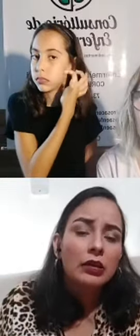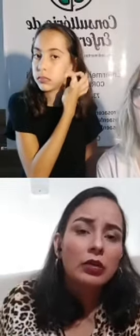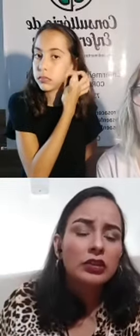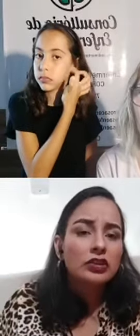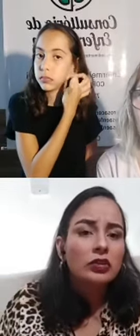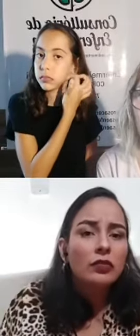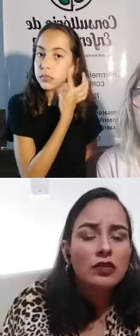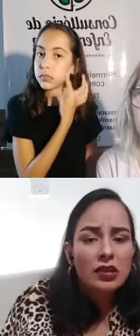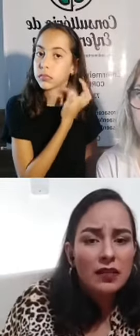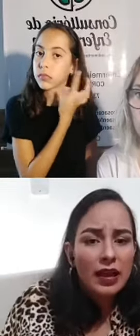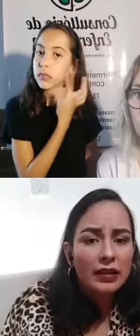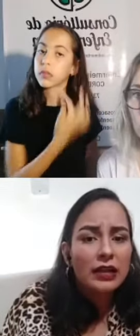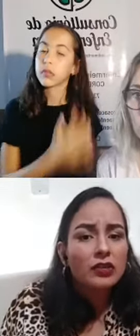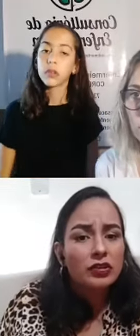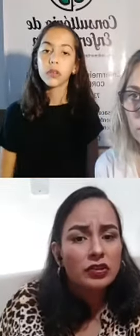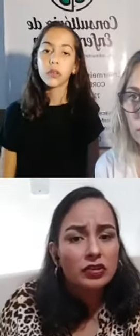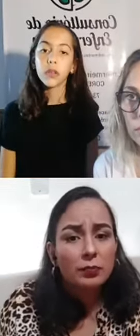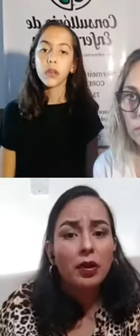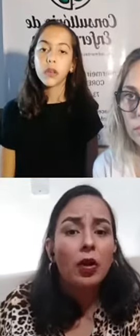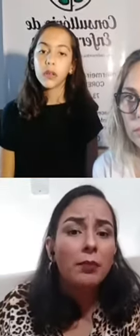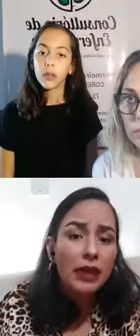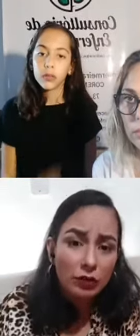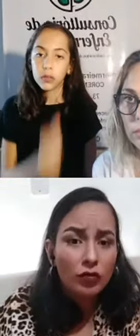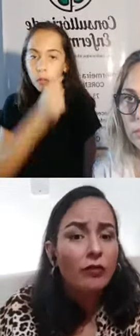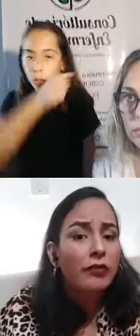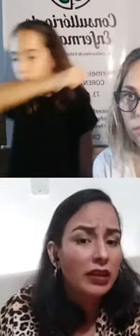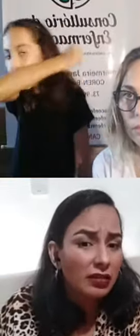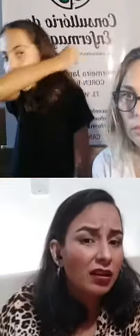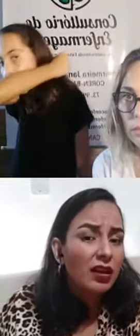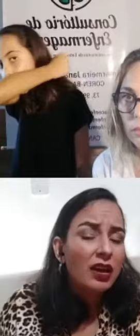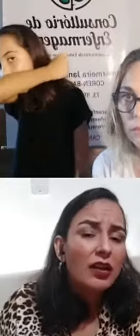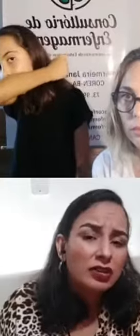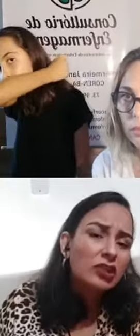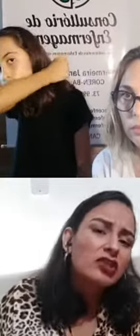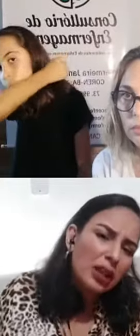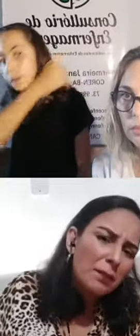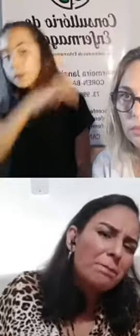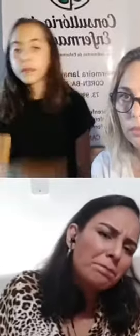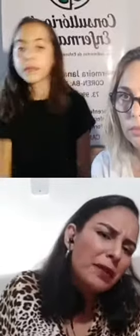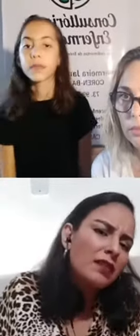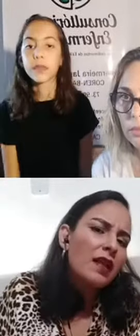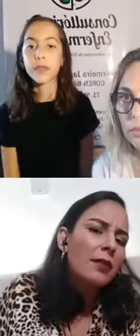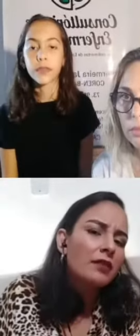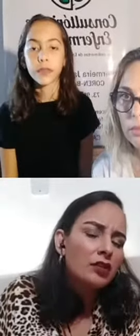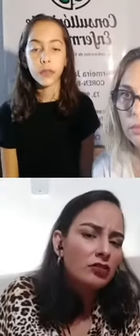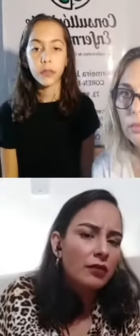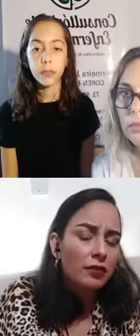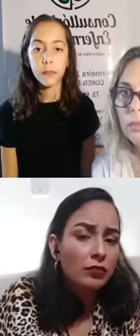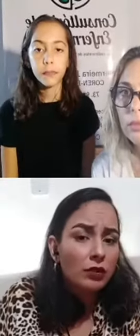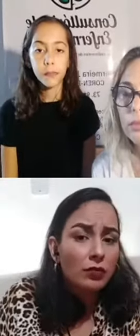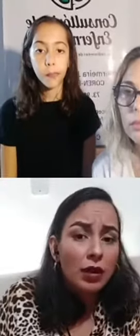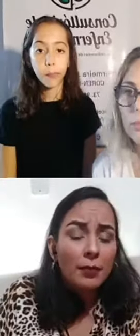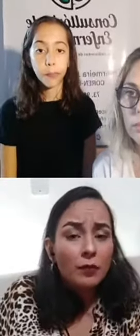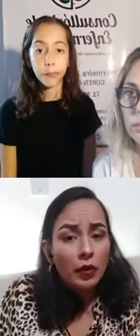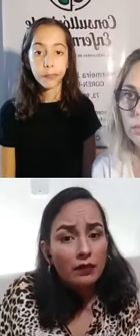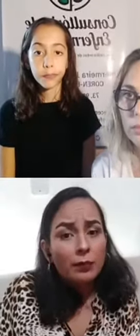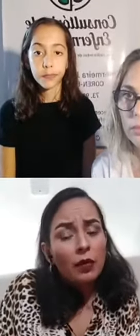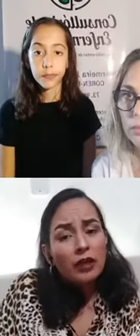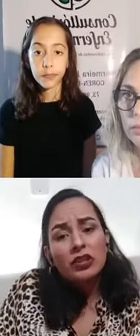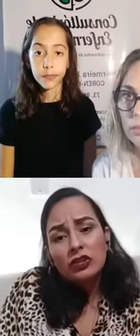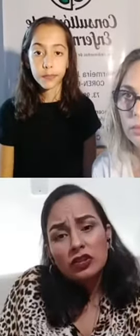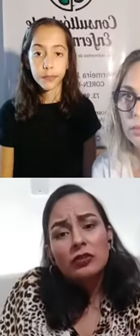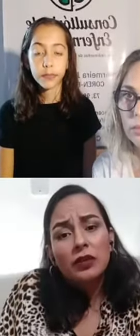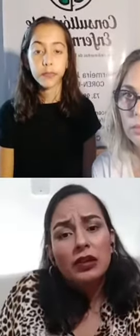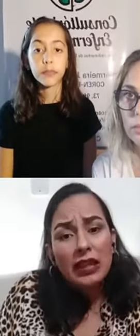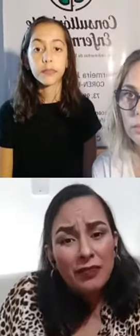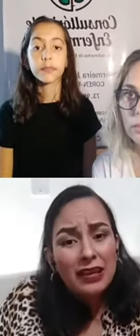E quando a gente não existe essa realidade de atingir pelo menos 90%, eu acho que a gente tem que pensar mesmo se a gente está fazendo isso. Mas, por exemplo, eu acho que